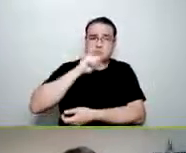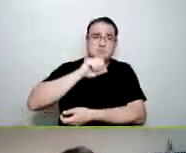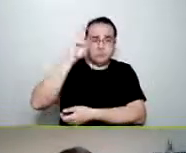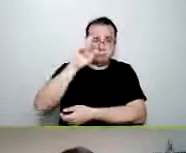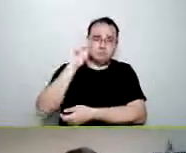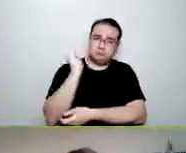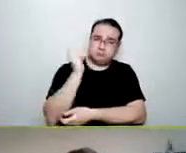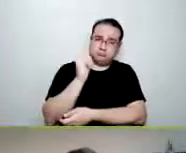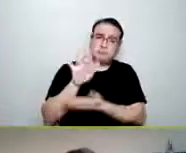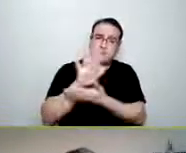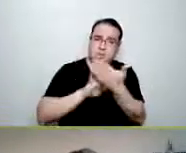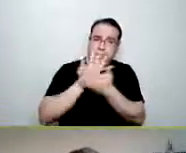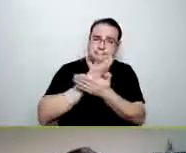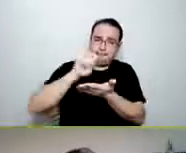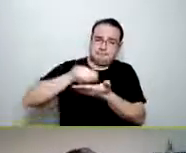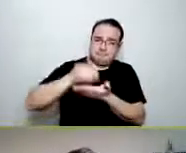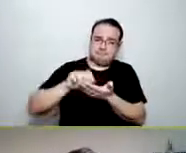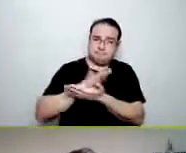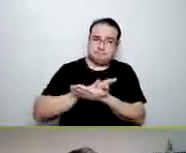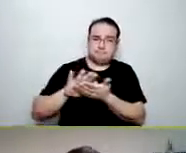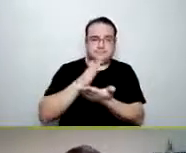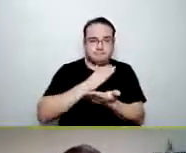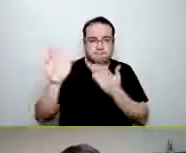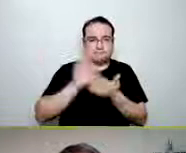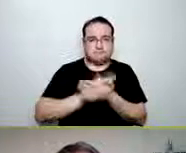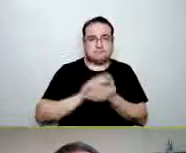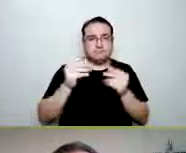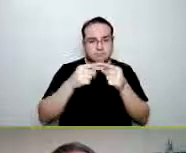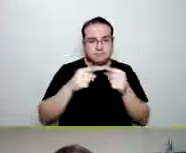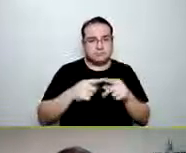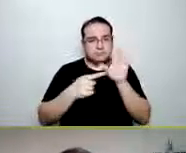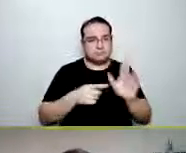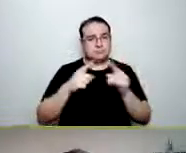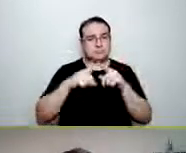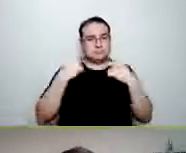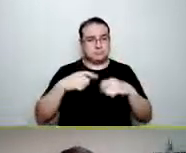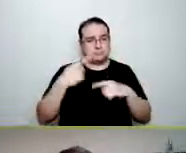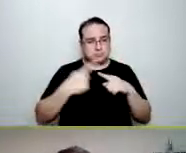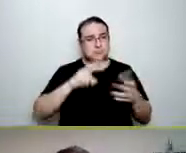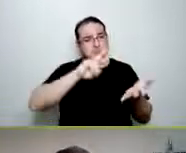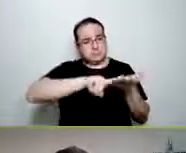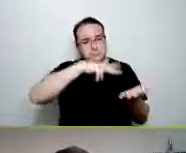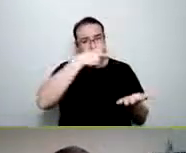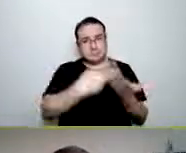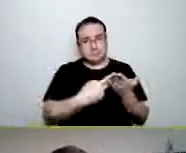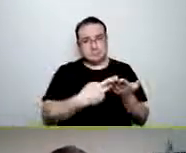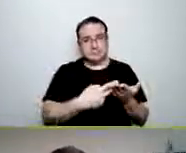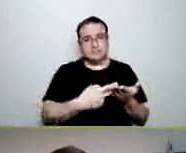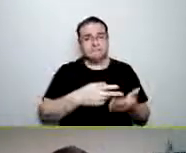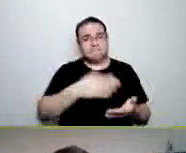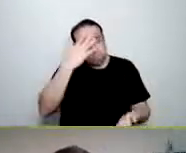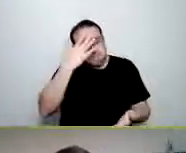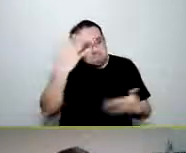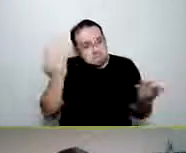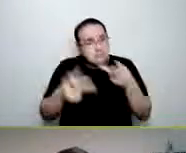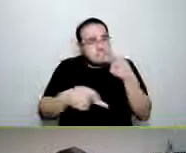tem nenhuma anotação, começando por uma transcrição, nós também precisamos de uma tradução, então a gente não sabe o que